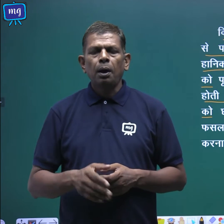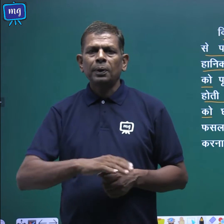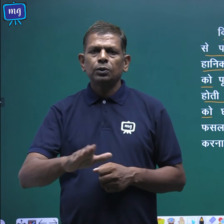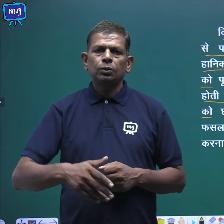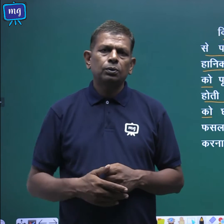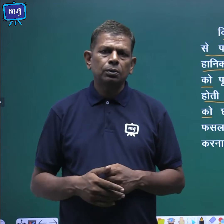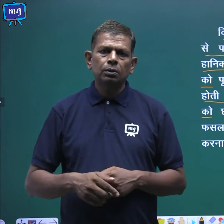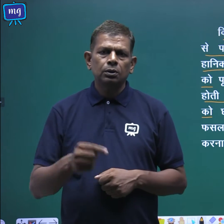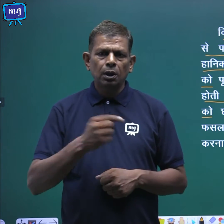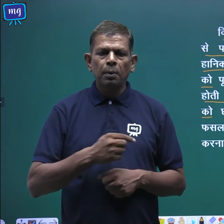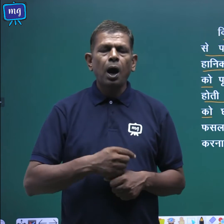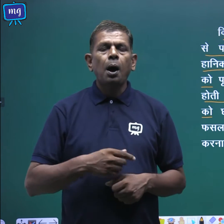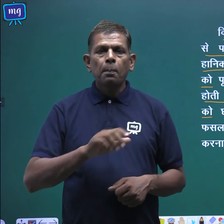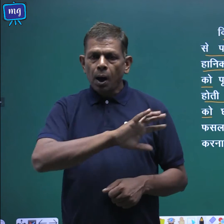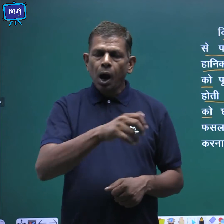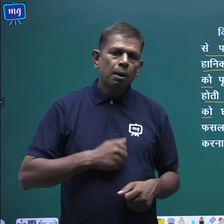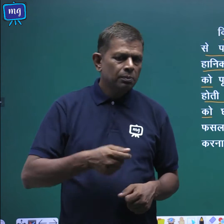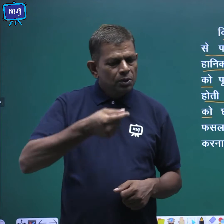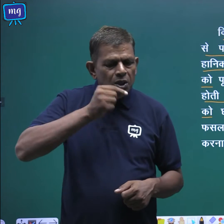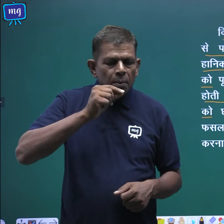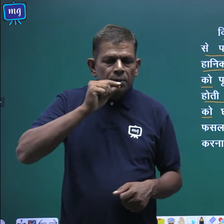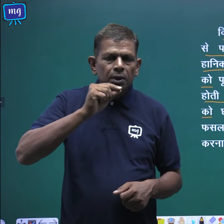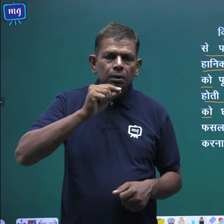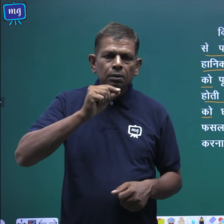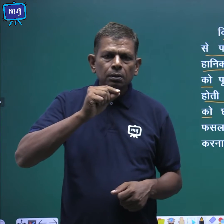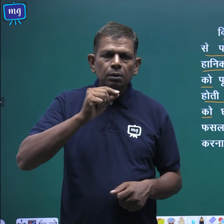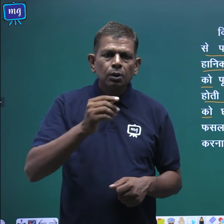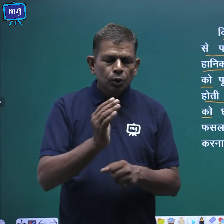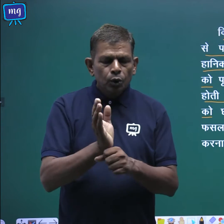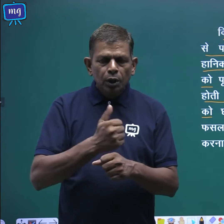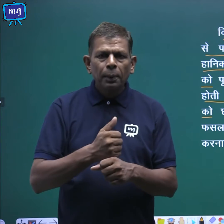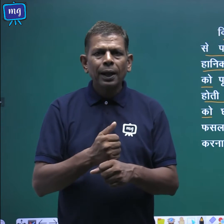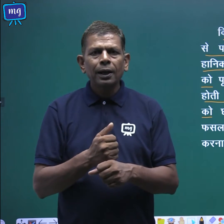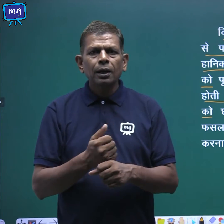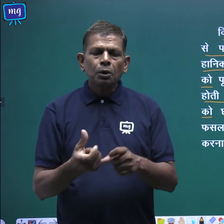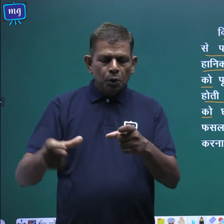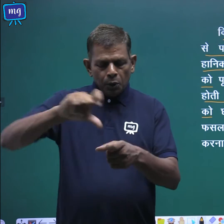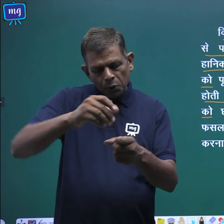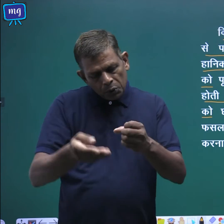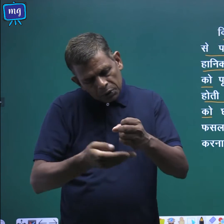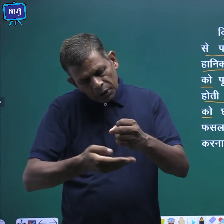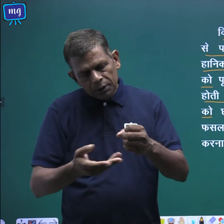बच्चों, जब हम चाय पीते हैं तो पहले उसे छानते हैं,